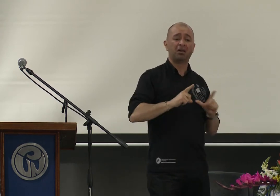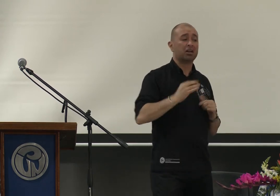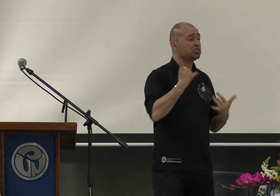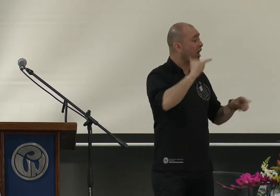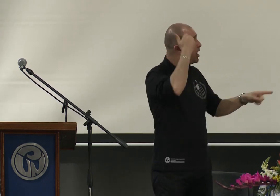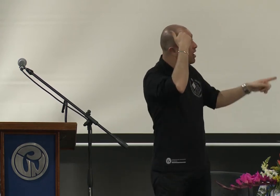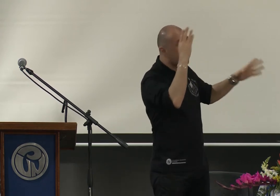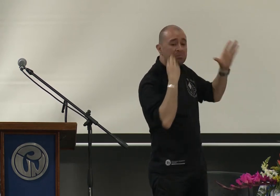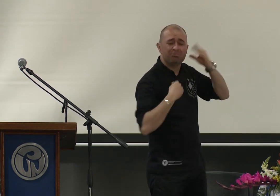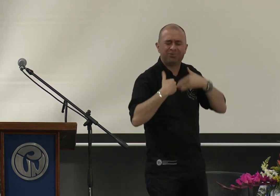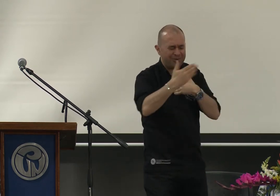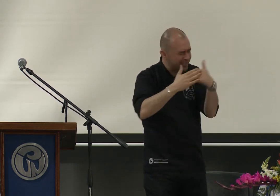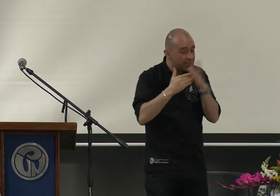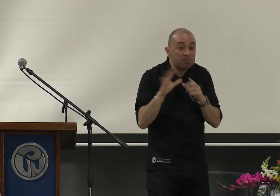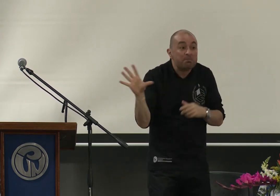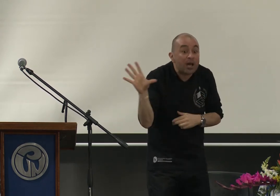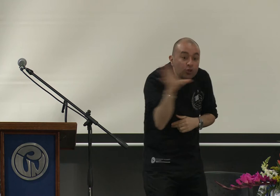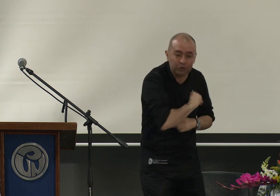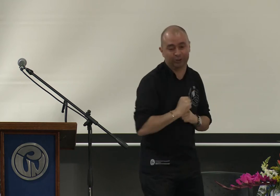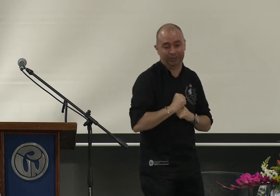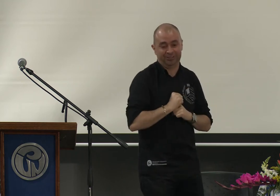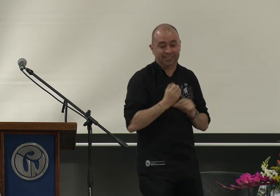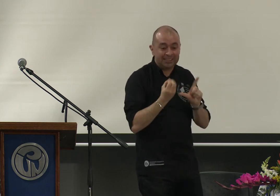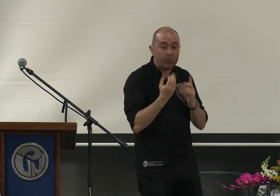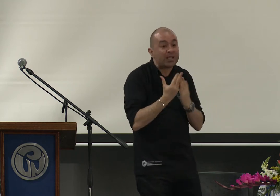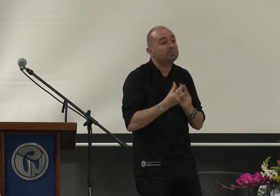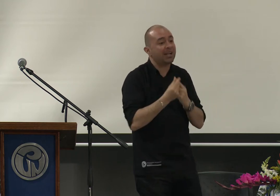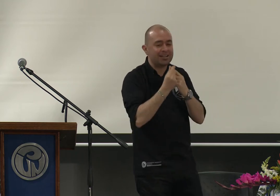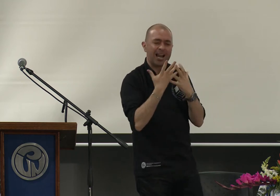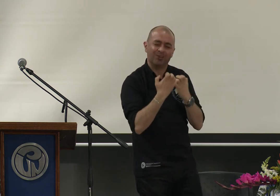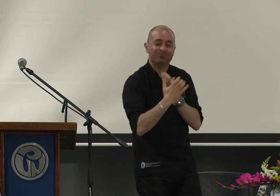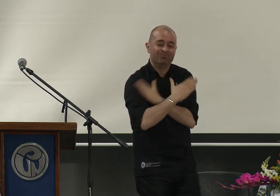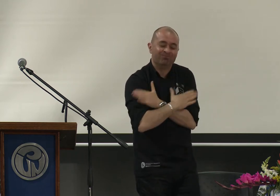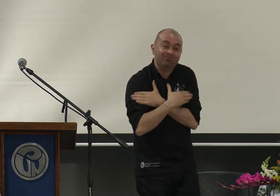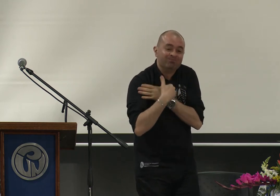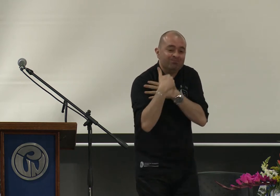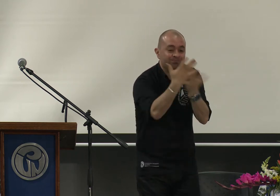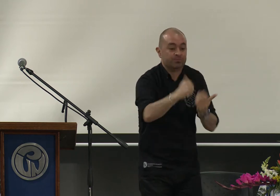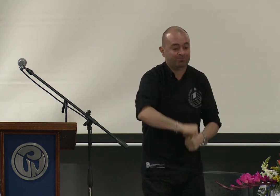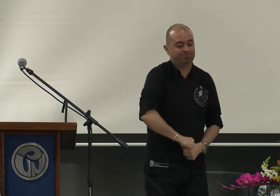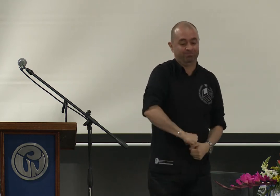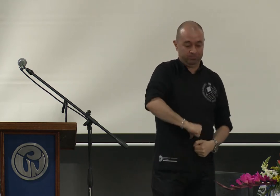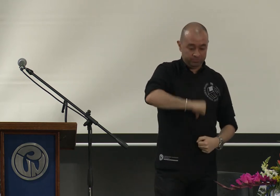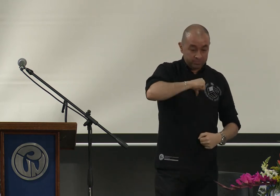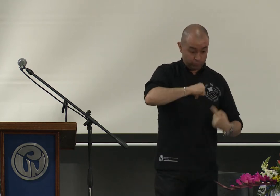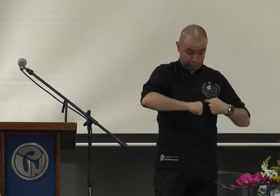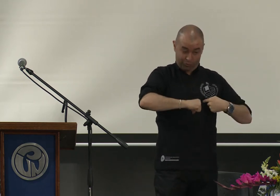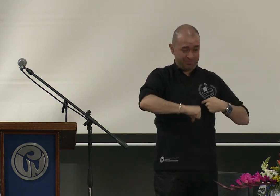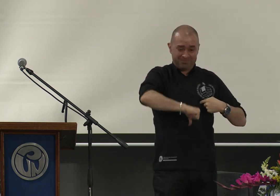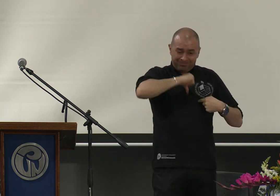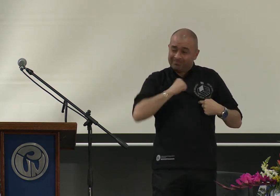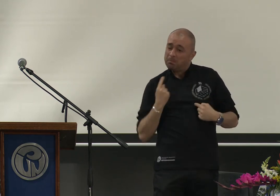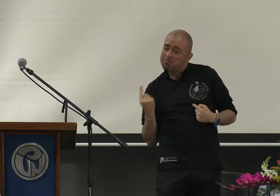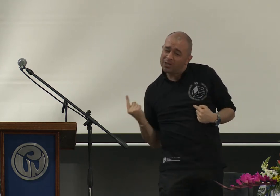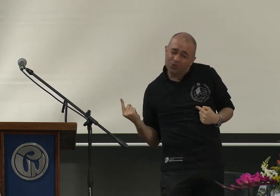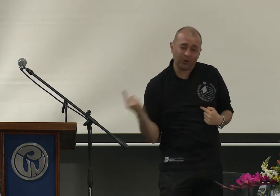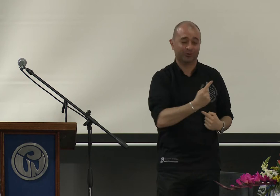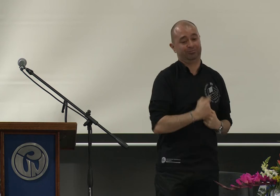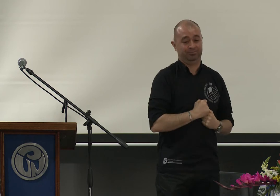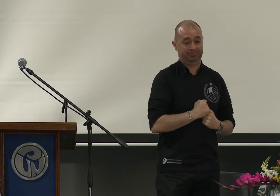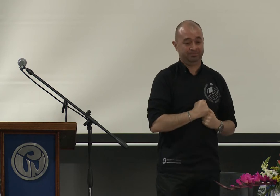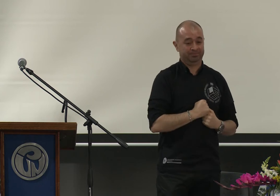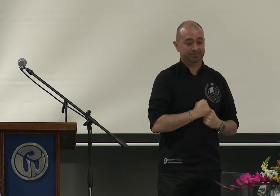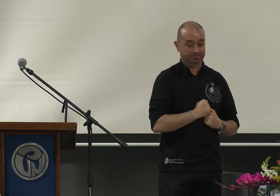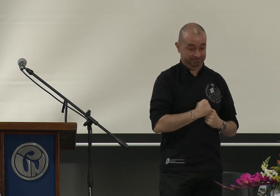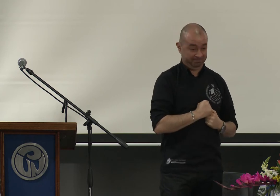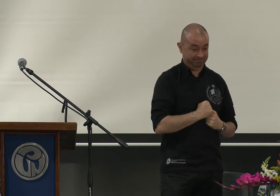felicito no importa en qué momento estemos si somos maestros si somos estudiantes si somos sordos